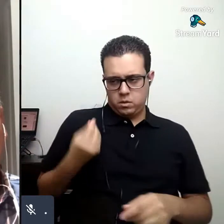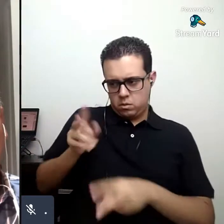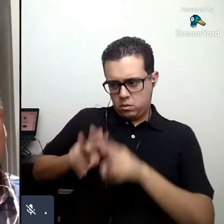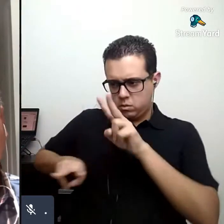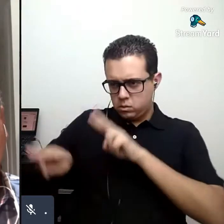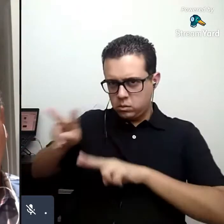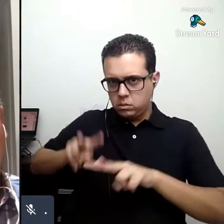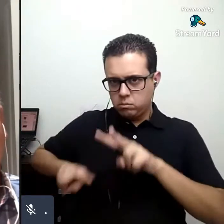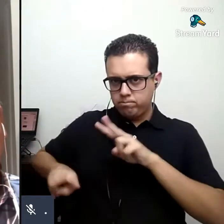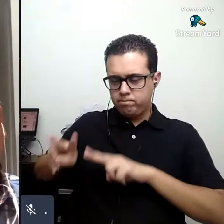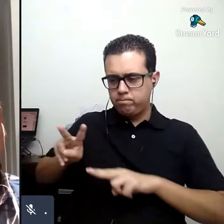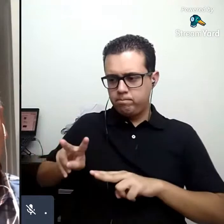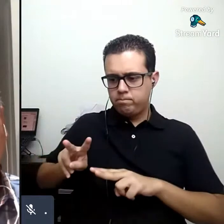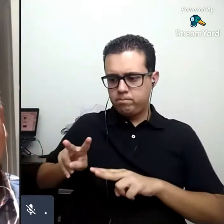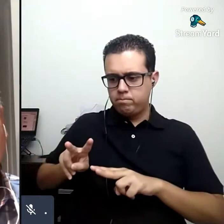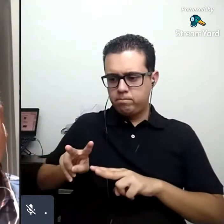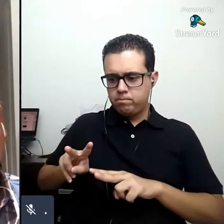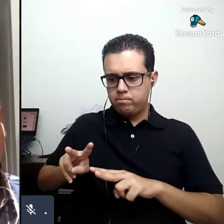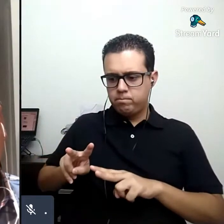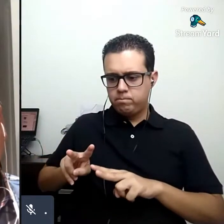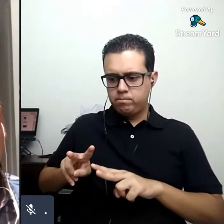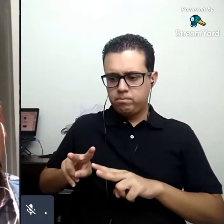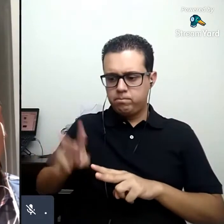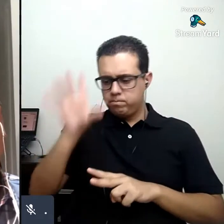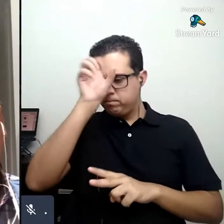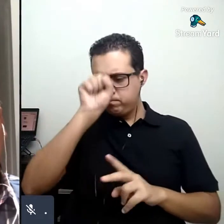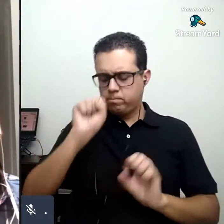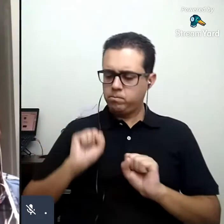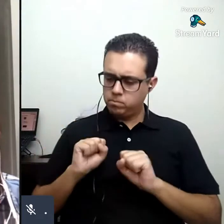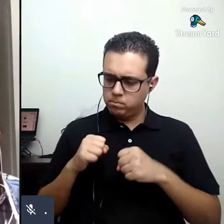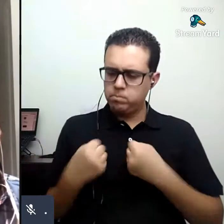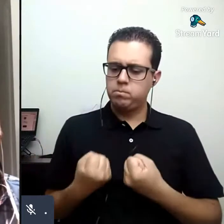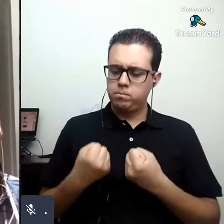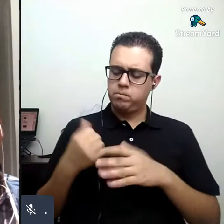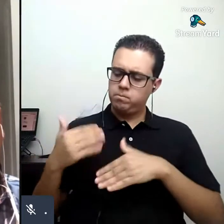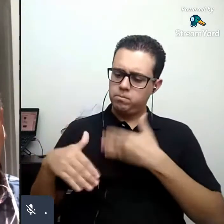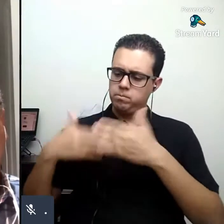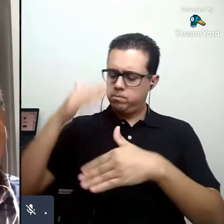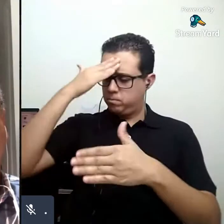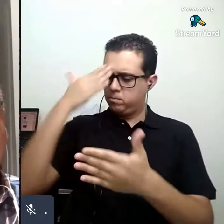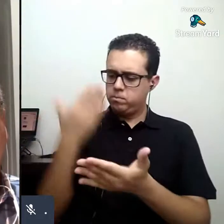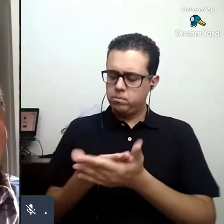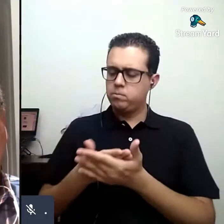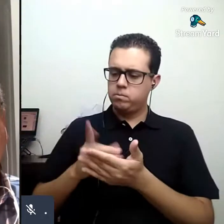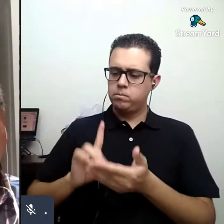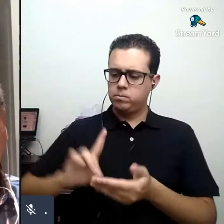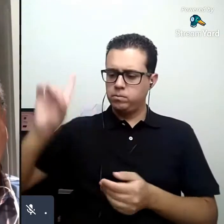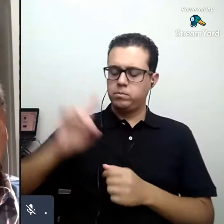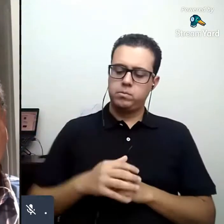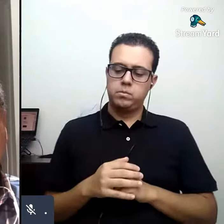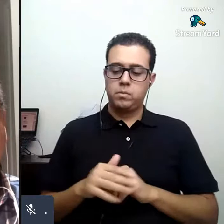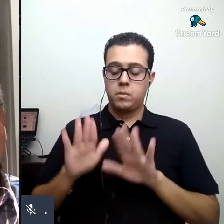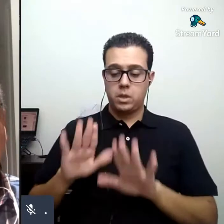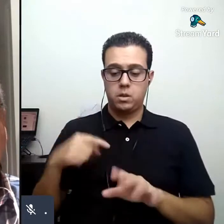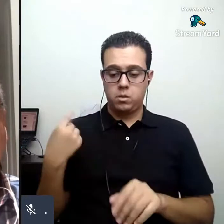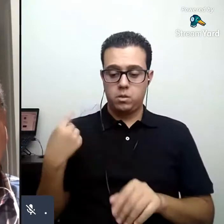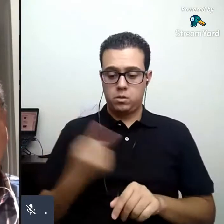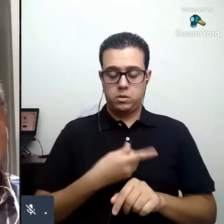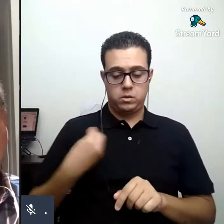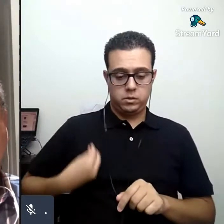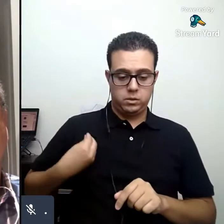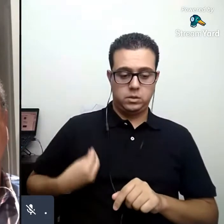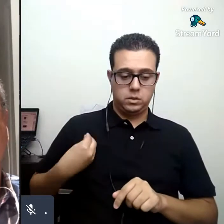espiritual fortificada, fortalecida na confiança em Deus. Mas que a nossa vida deve ser